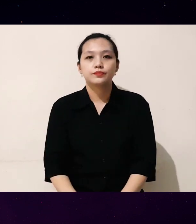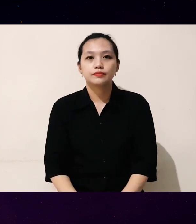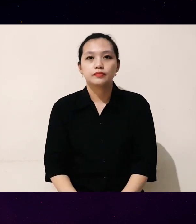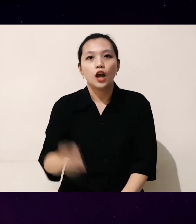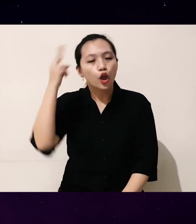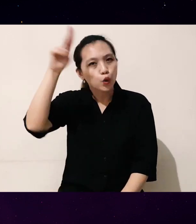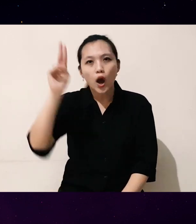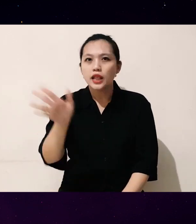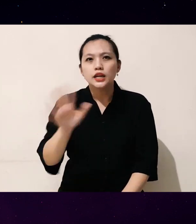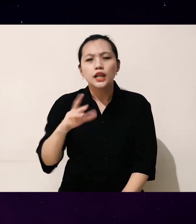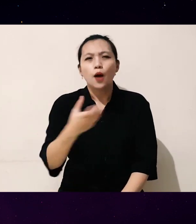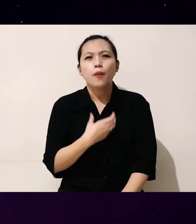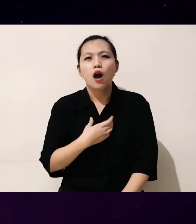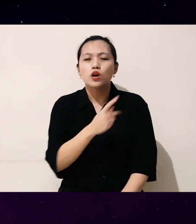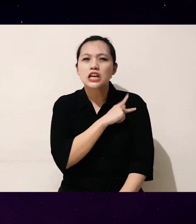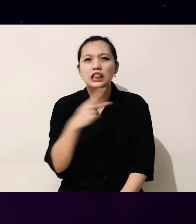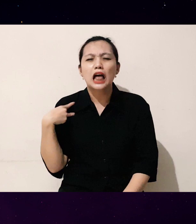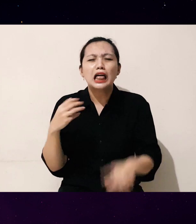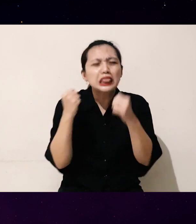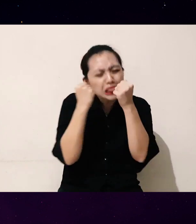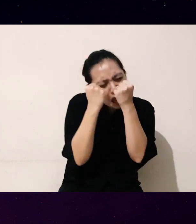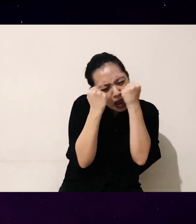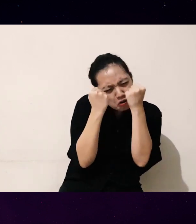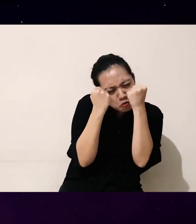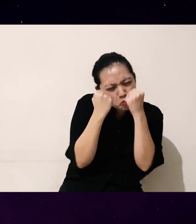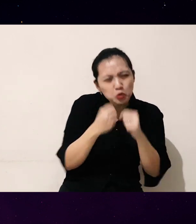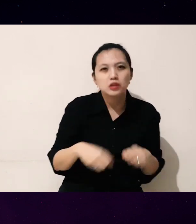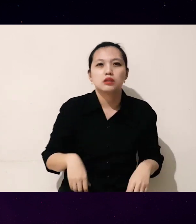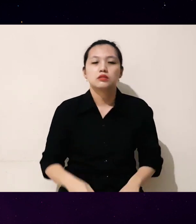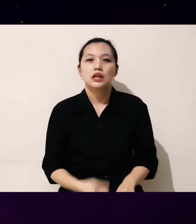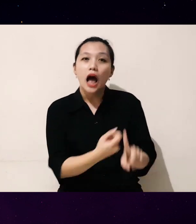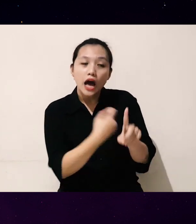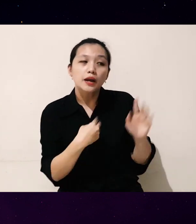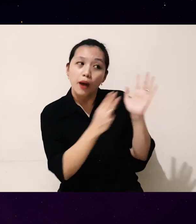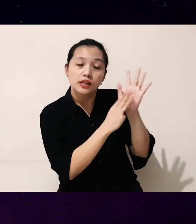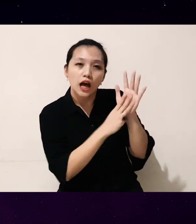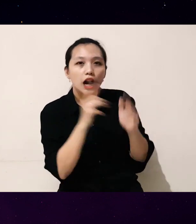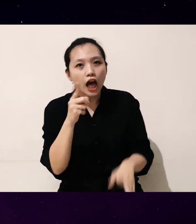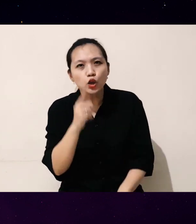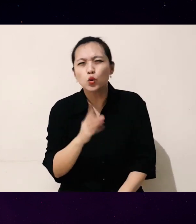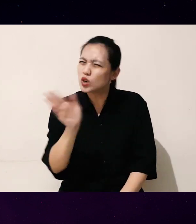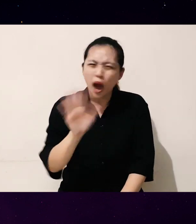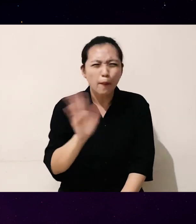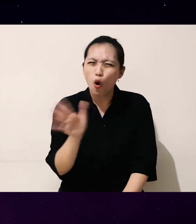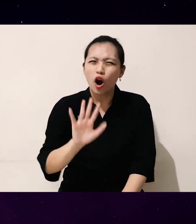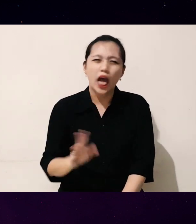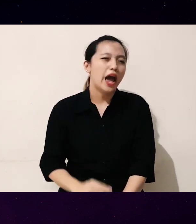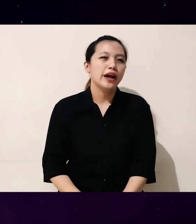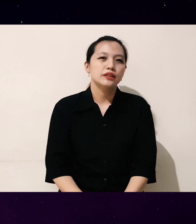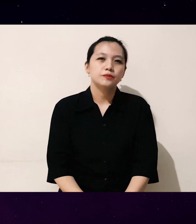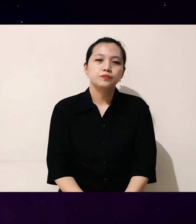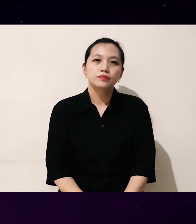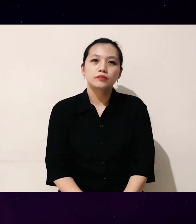lewati. Dan Tuhan ingin kita tidak mengizinkan intimidasi atau hal-hal lain yang kita temukan di